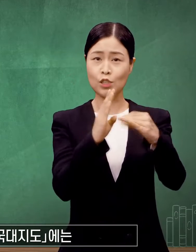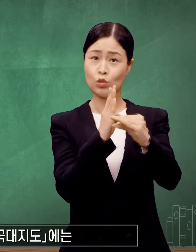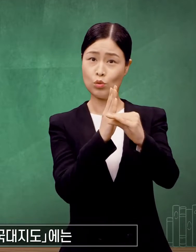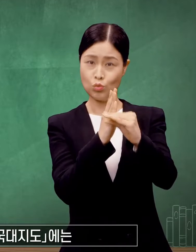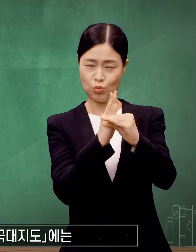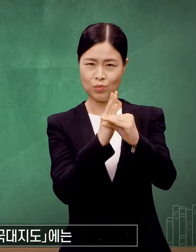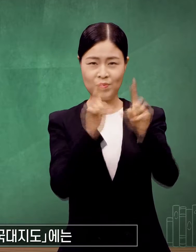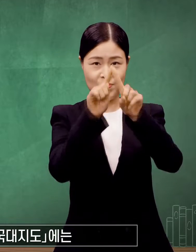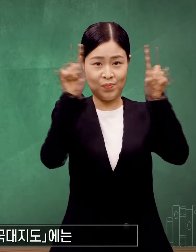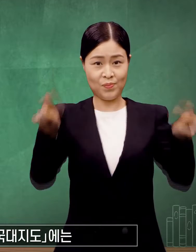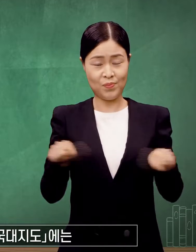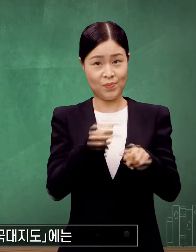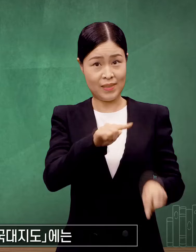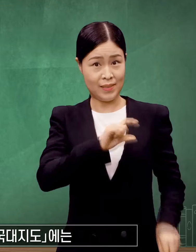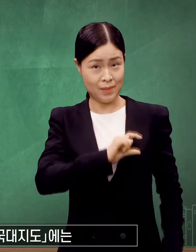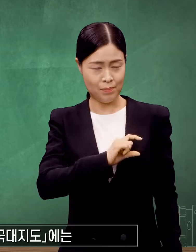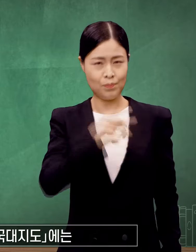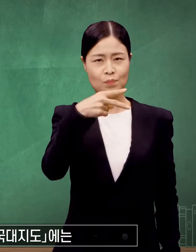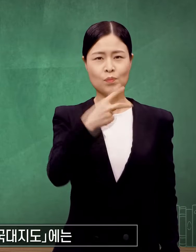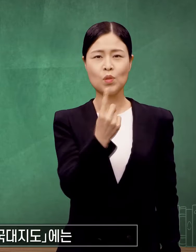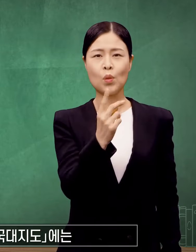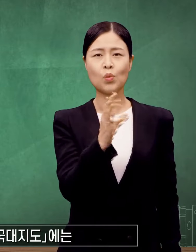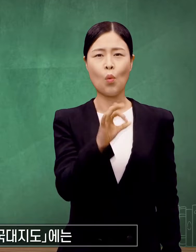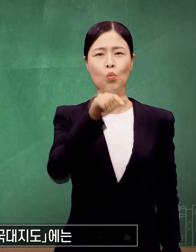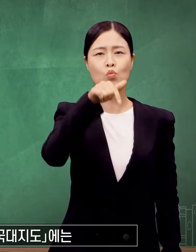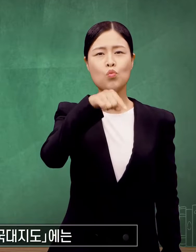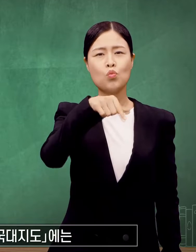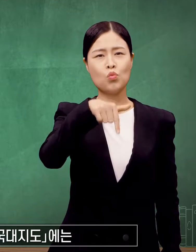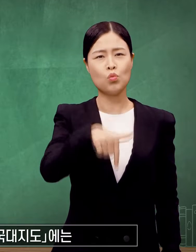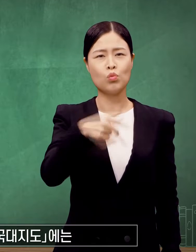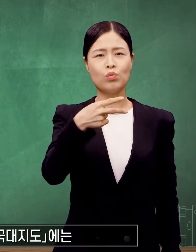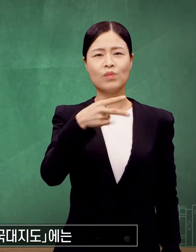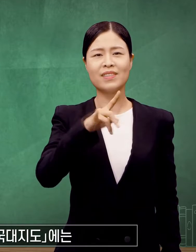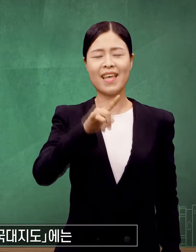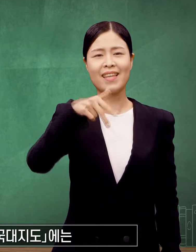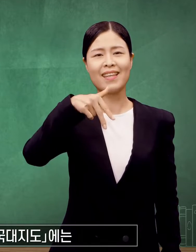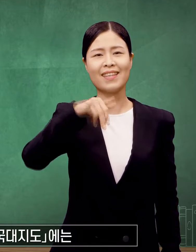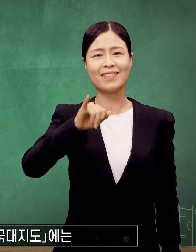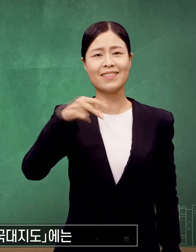18세기 중반의 동국대지도에는